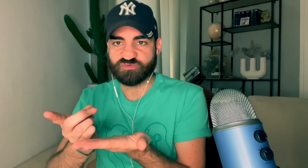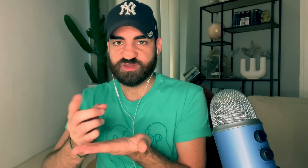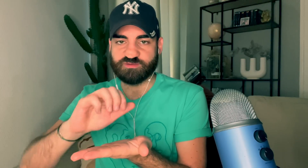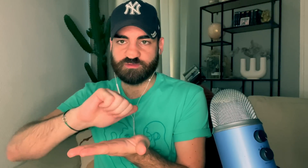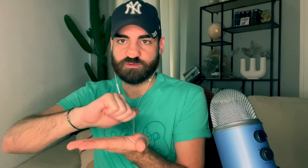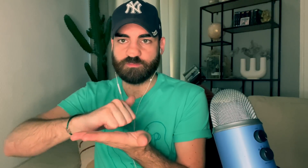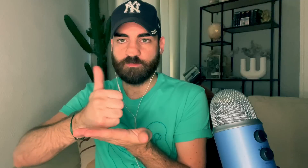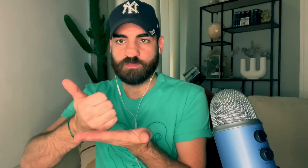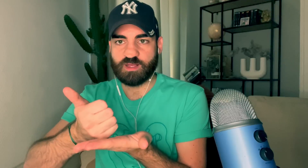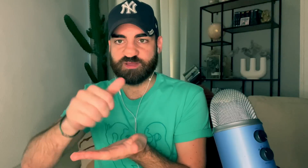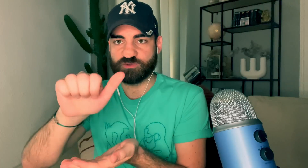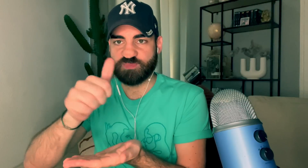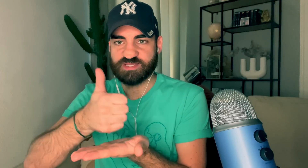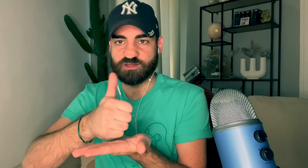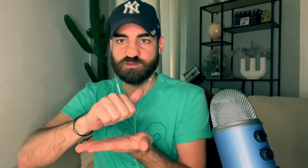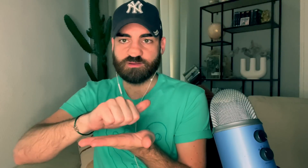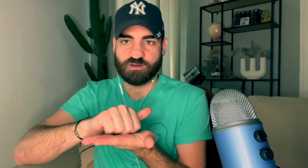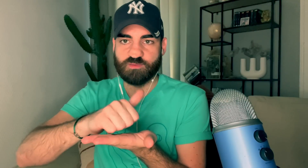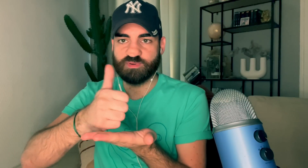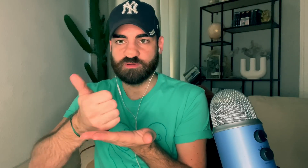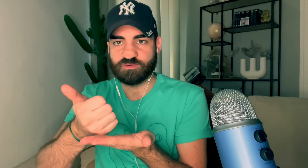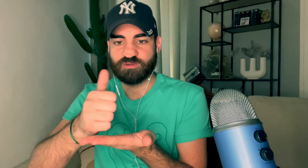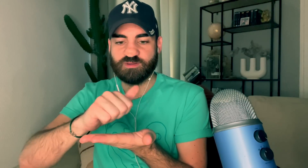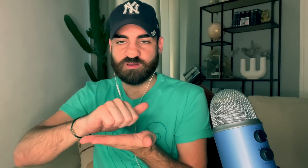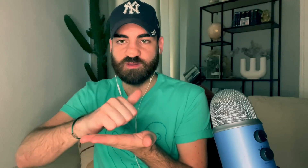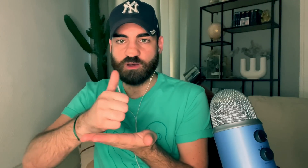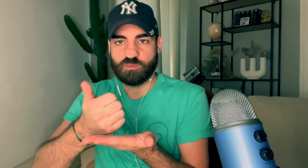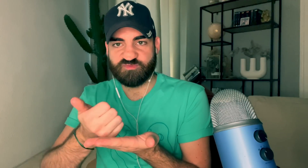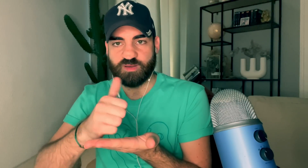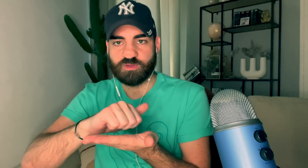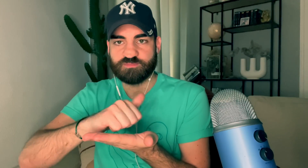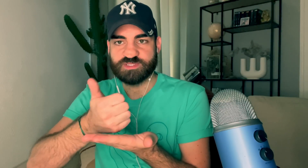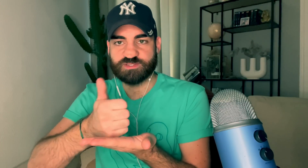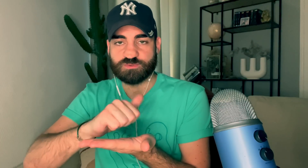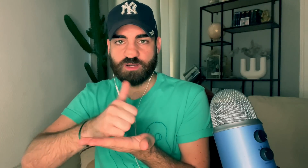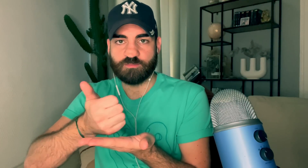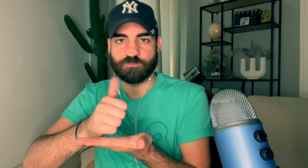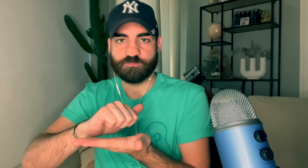fait. Avec une personne, hop, homme, femme, bisexuel.